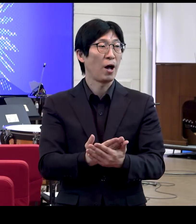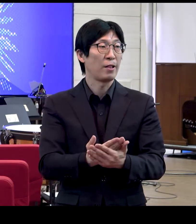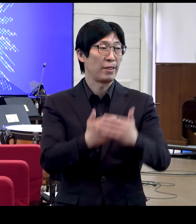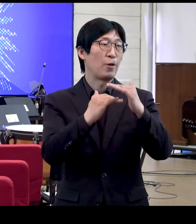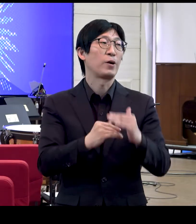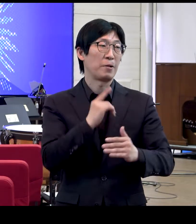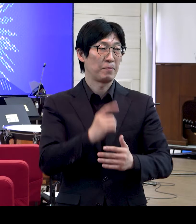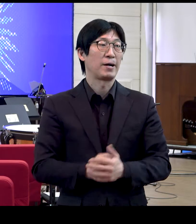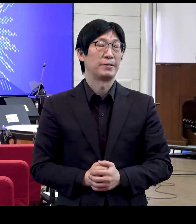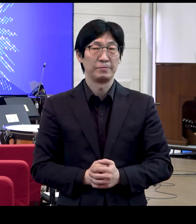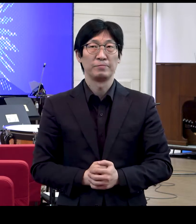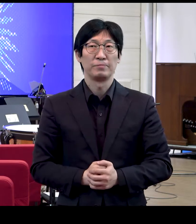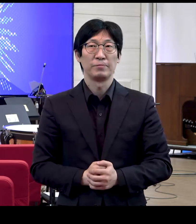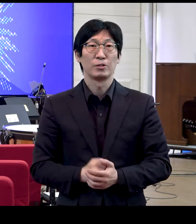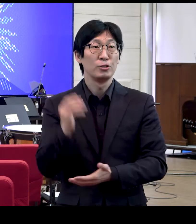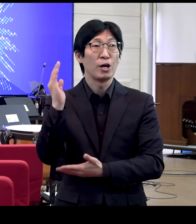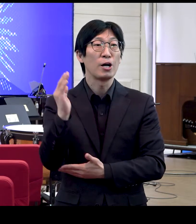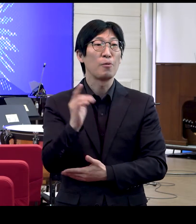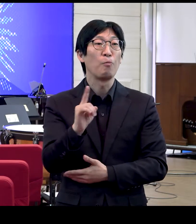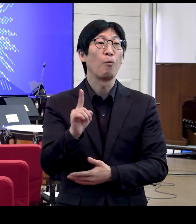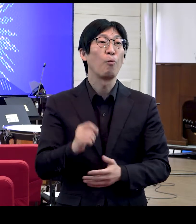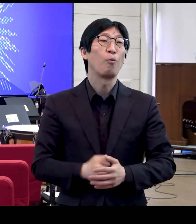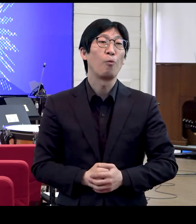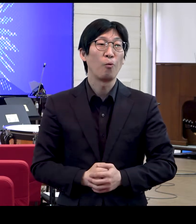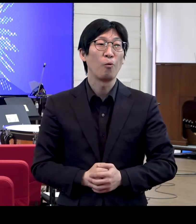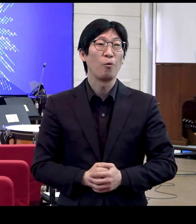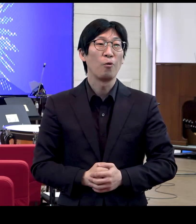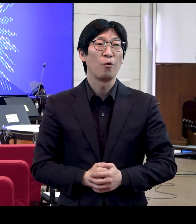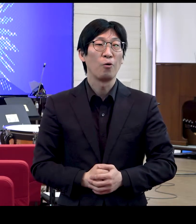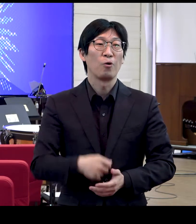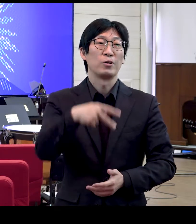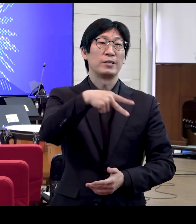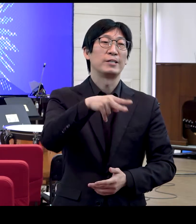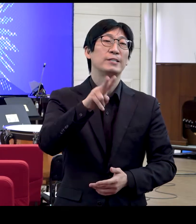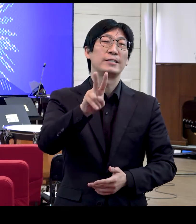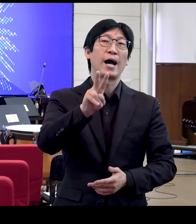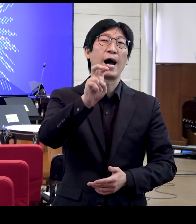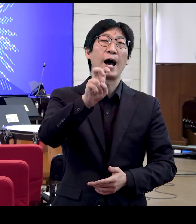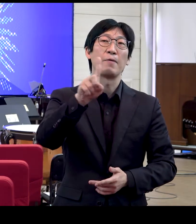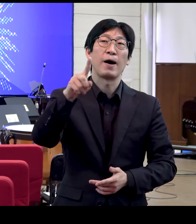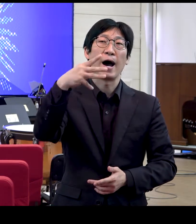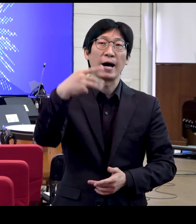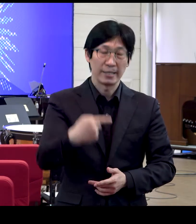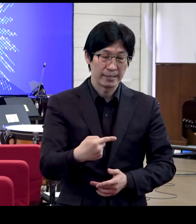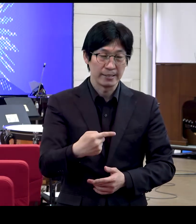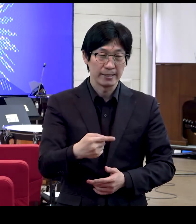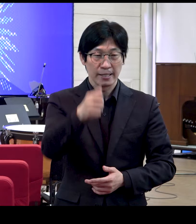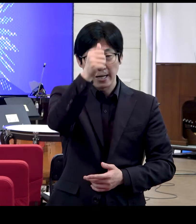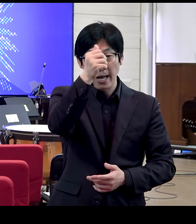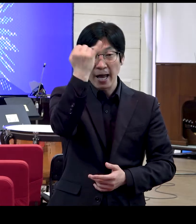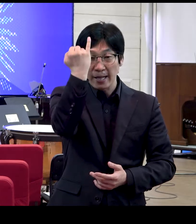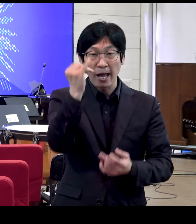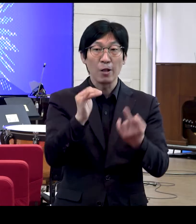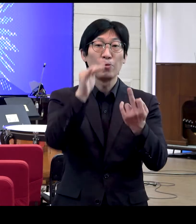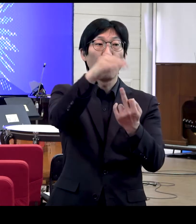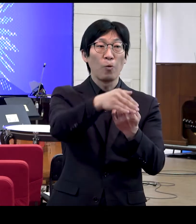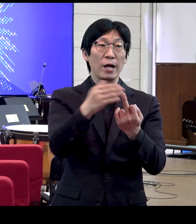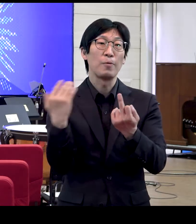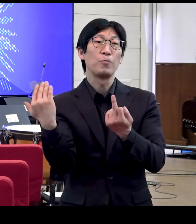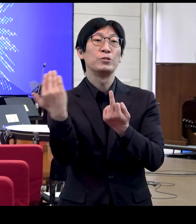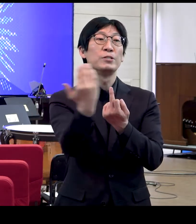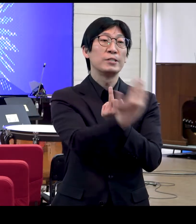자, 그런데 그 이야기가 다른 것이 아니라 어떤 이야기다? 바로 샤마르, 즉 에덴 동산을 지키는 그런